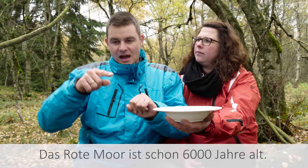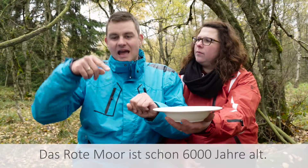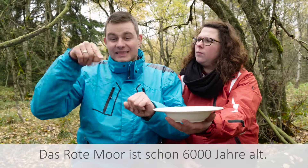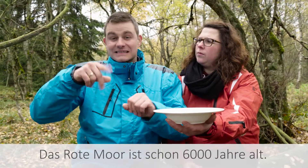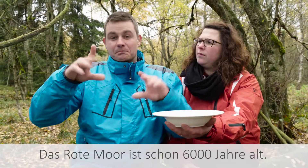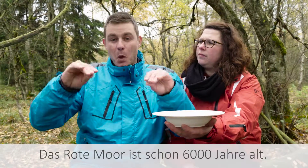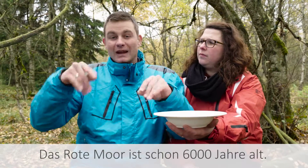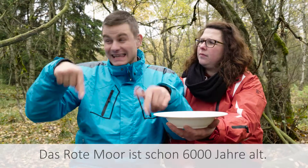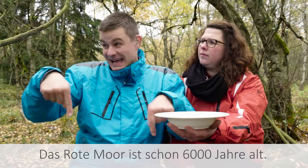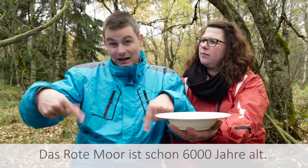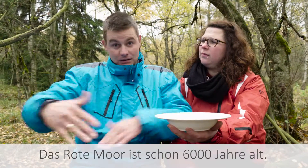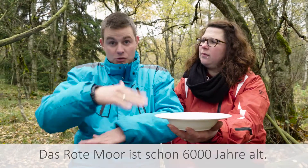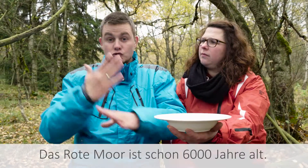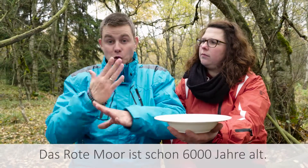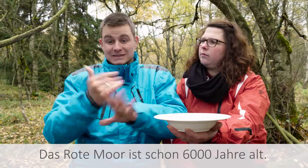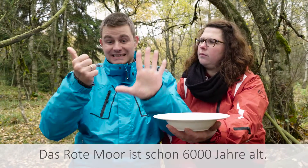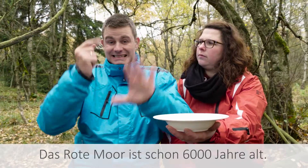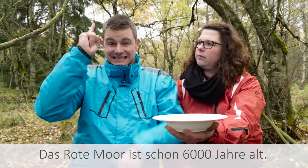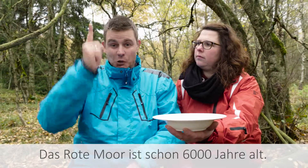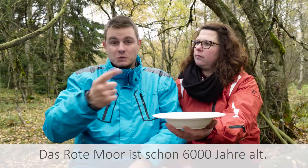Das Rote Moor ist schon 6000 Jahre alt.